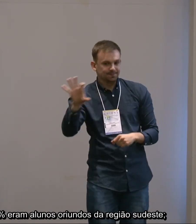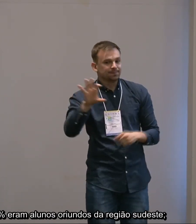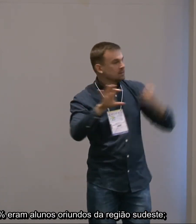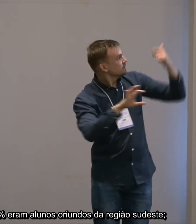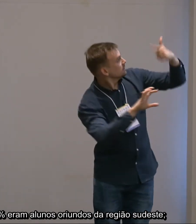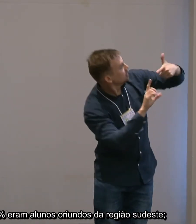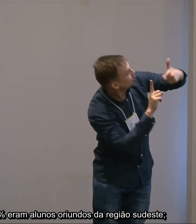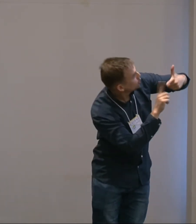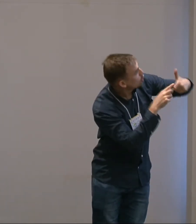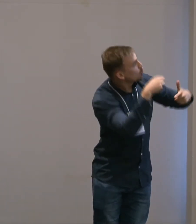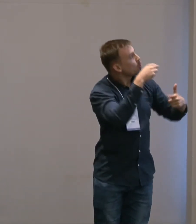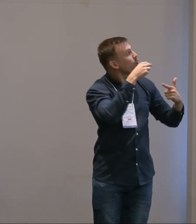região sudeste